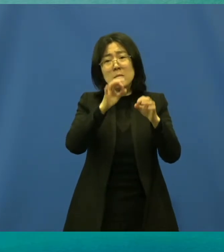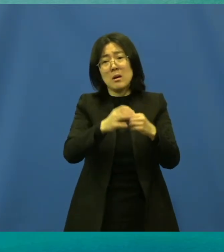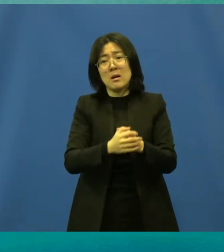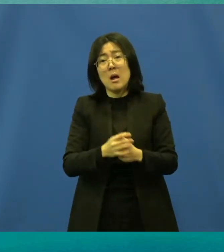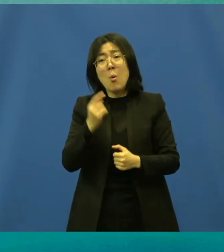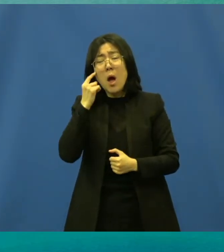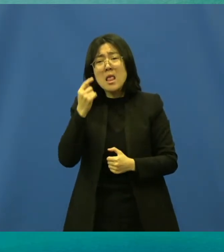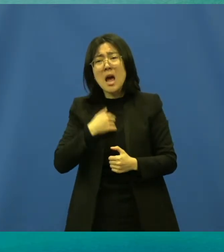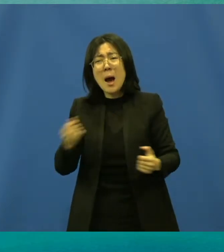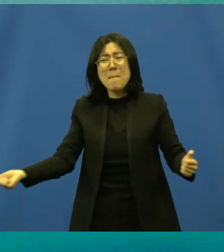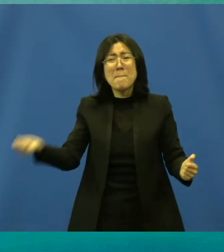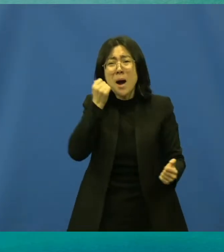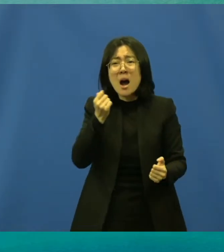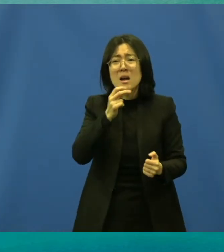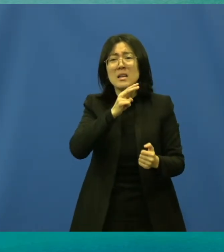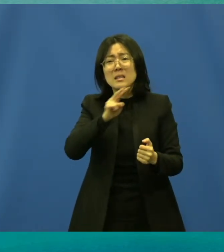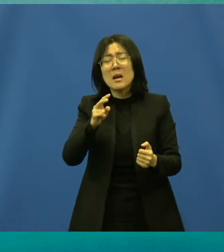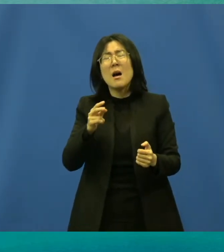기도.